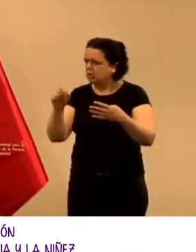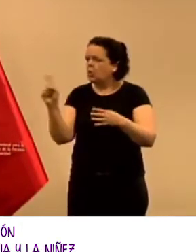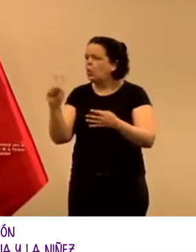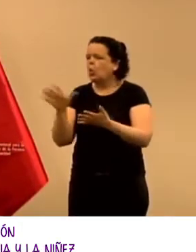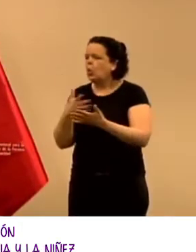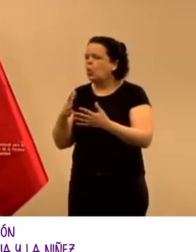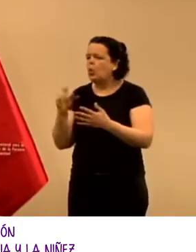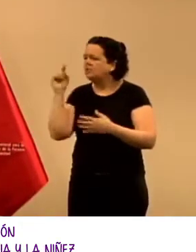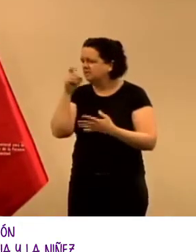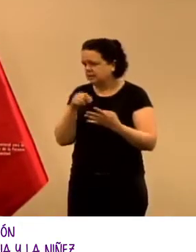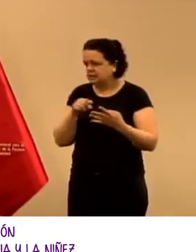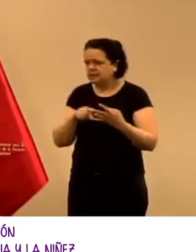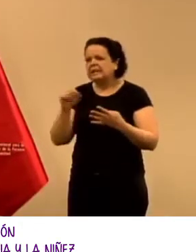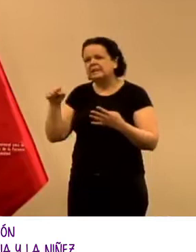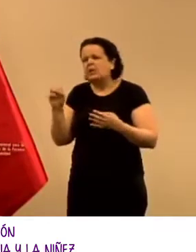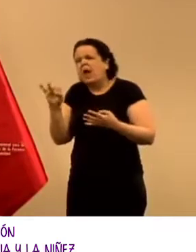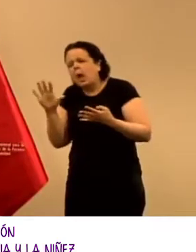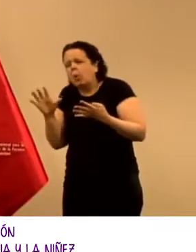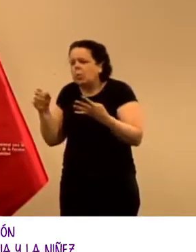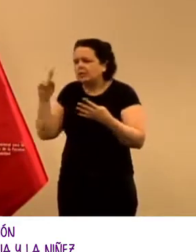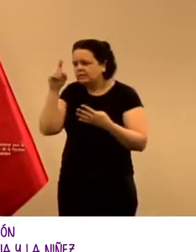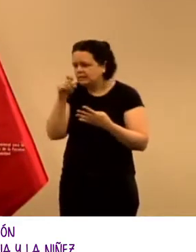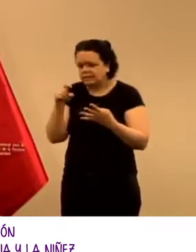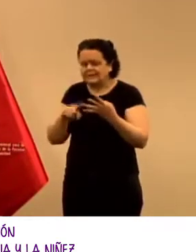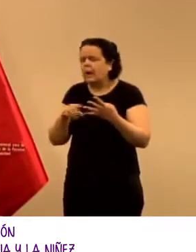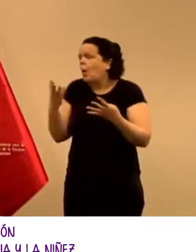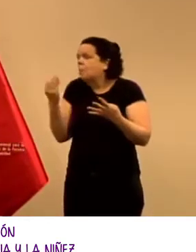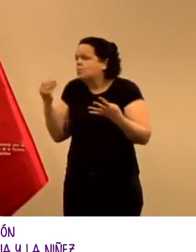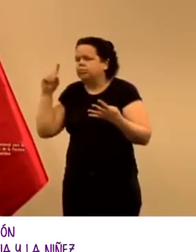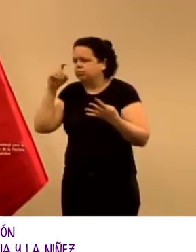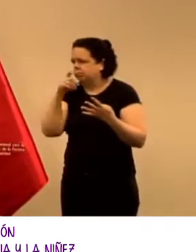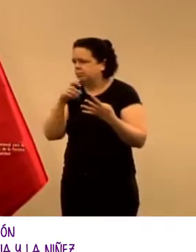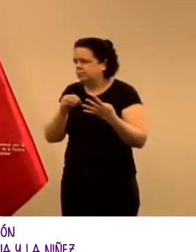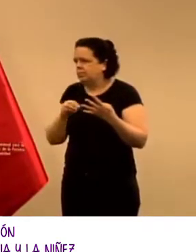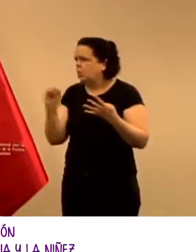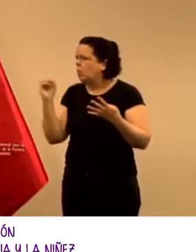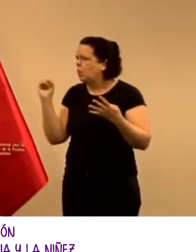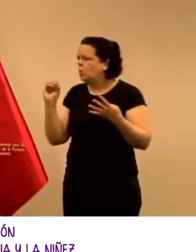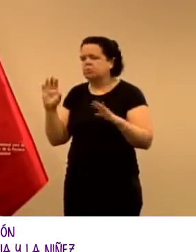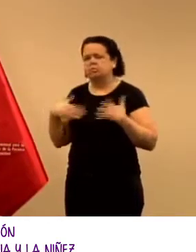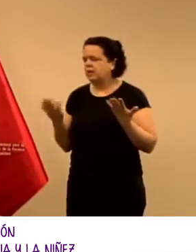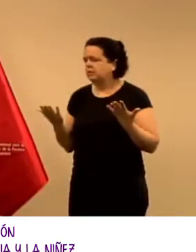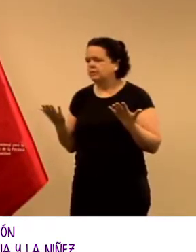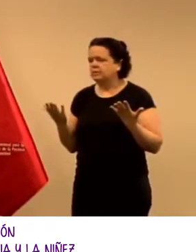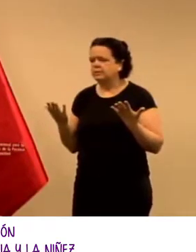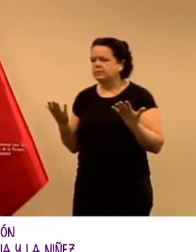dificultad, sí con cierta dificultad, sí con mucha dificultad, o no, no puedo